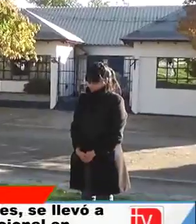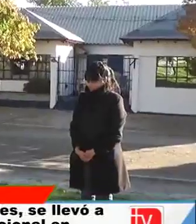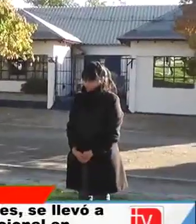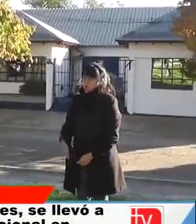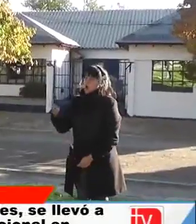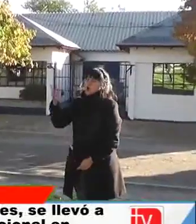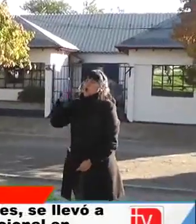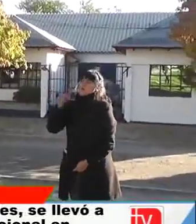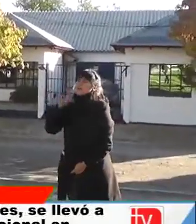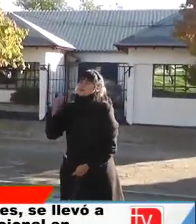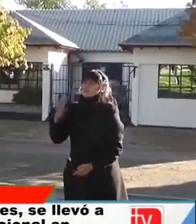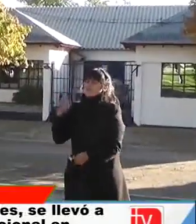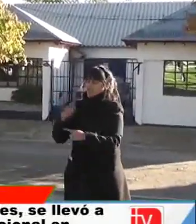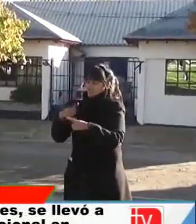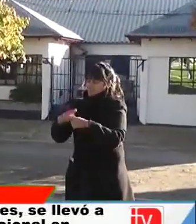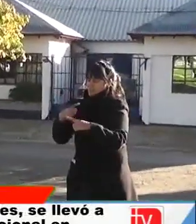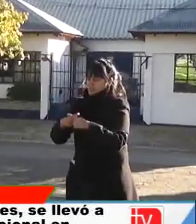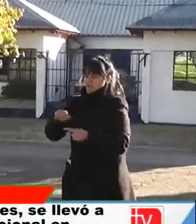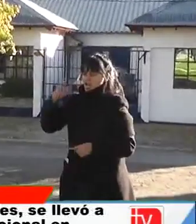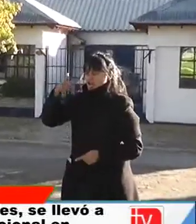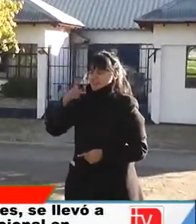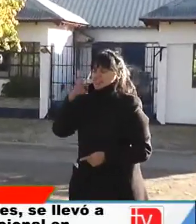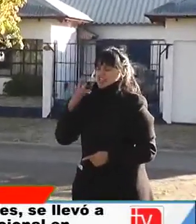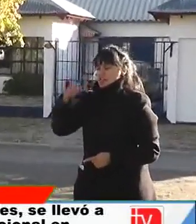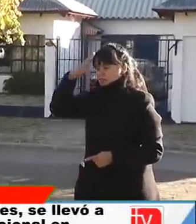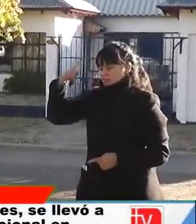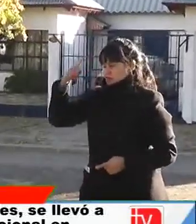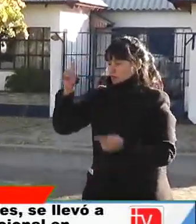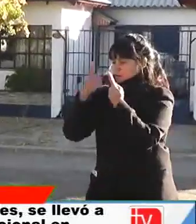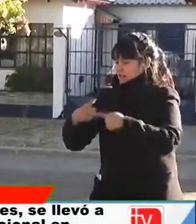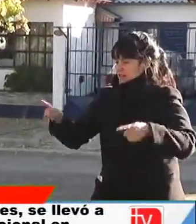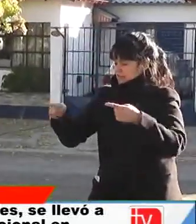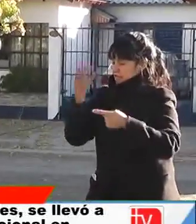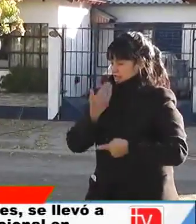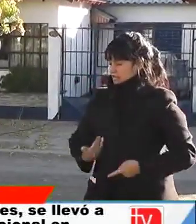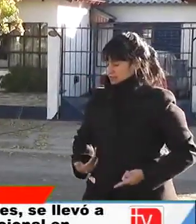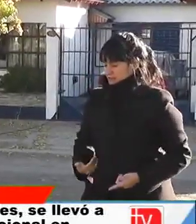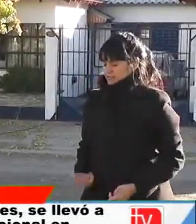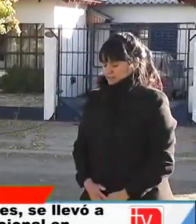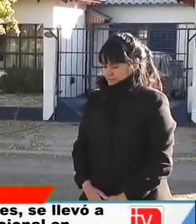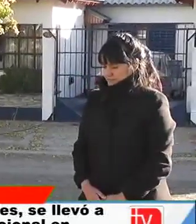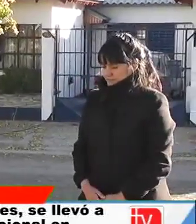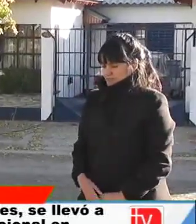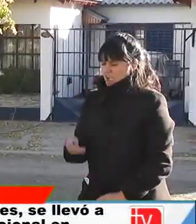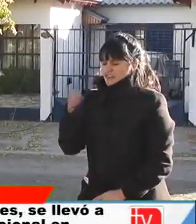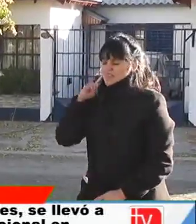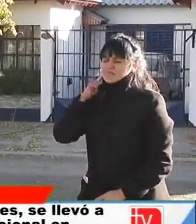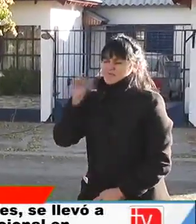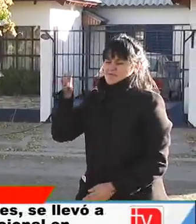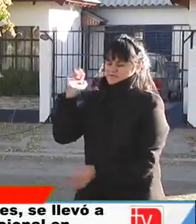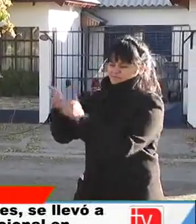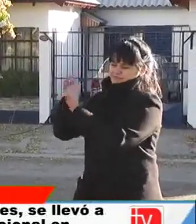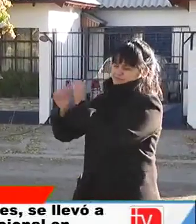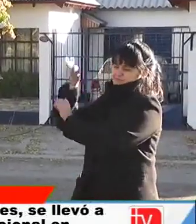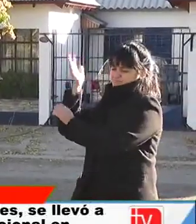El 11 de mayo se celebra el Día del Himno Nacional Argentino. La Asamblea del año 13